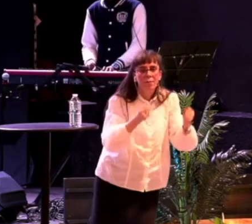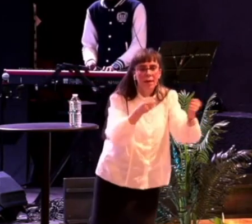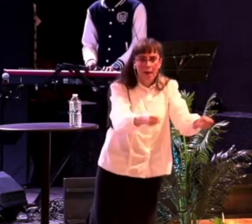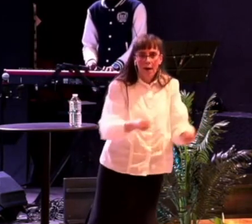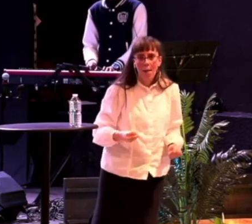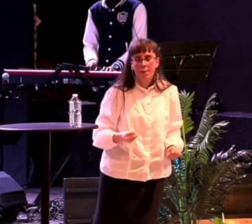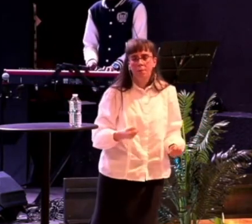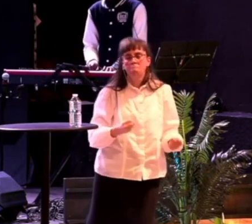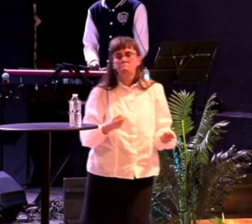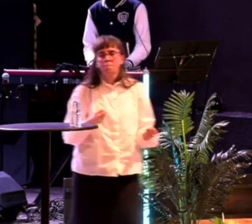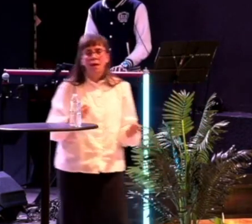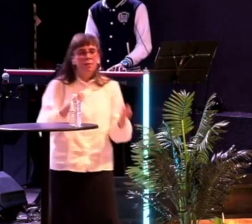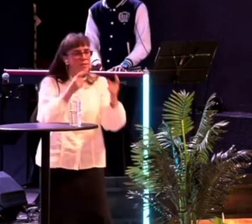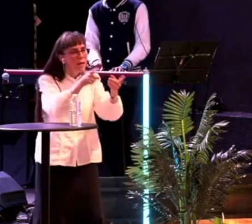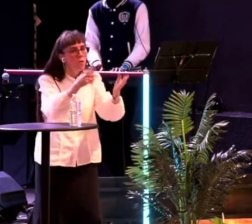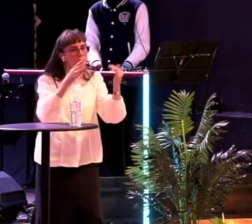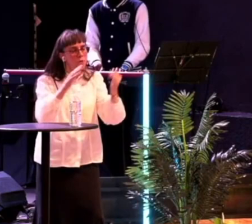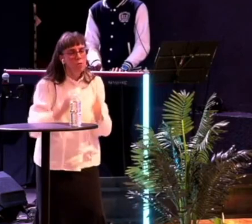C'est la même chose pour toi et pour moi.